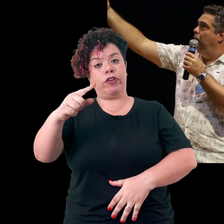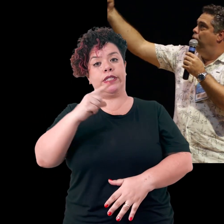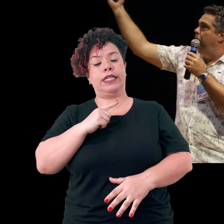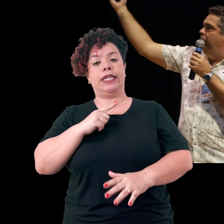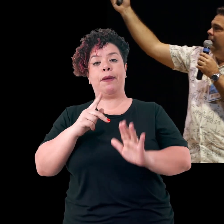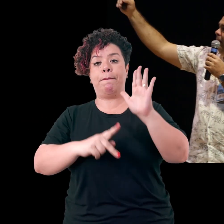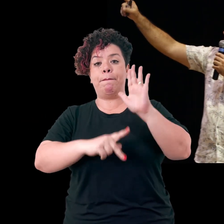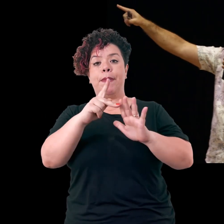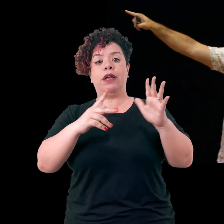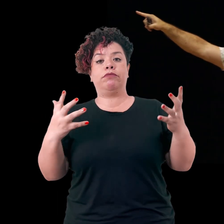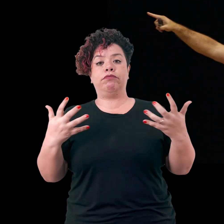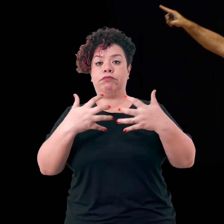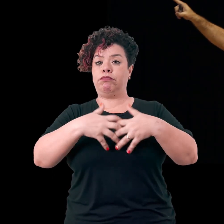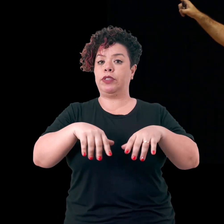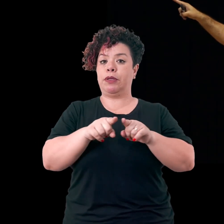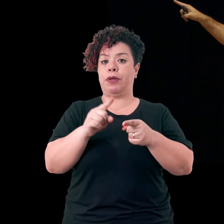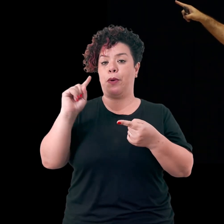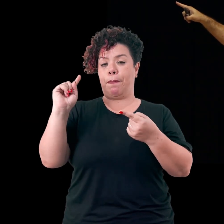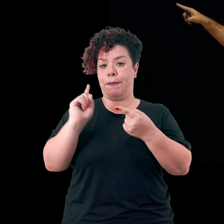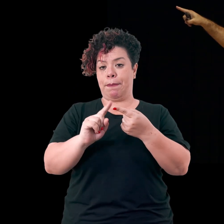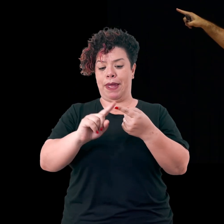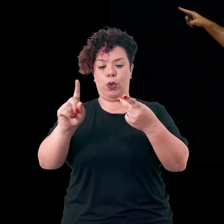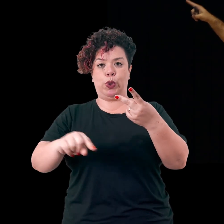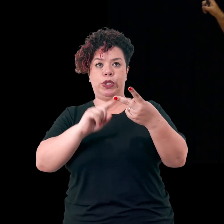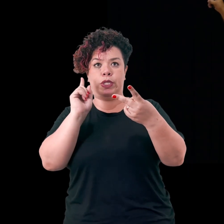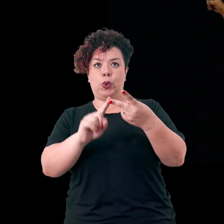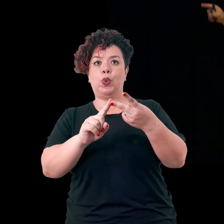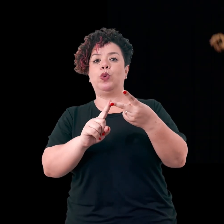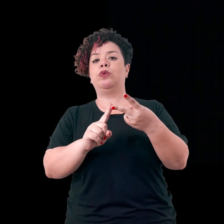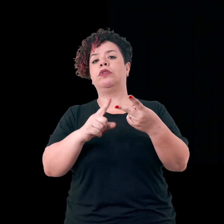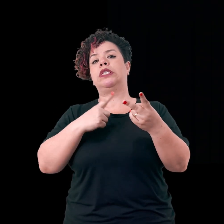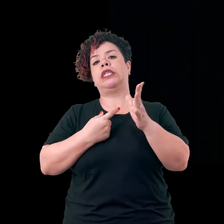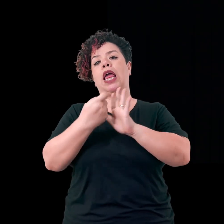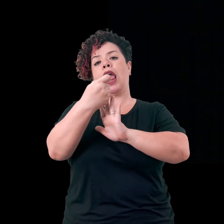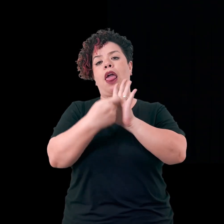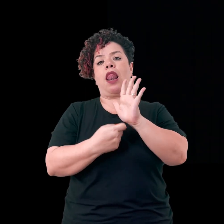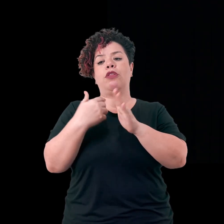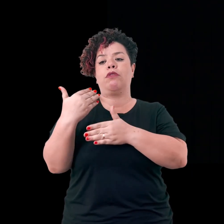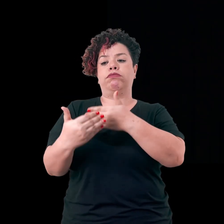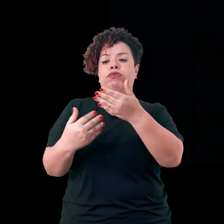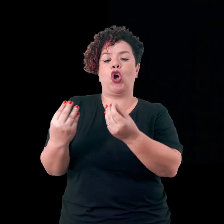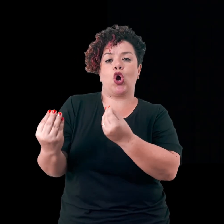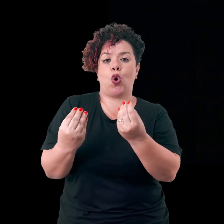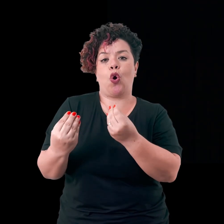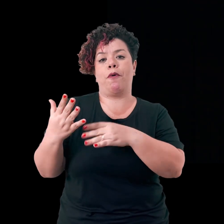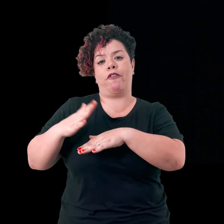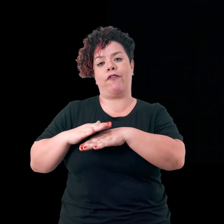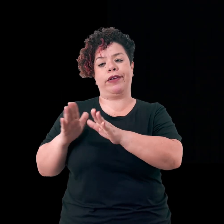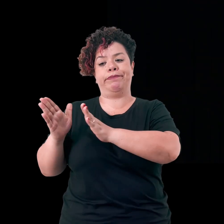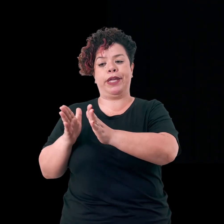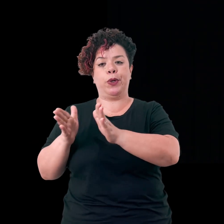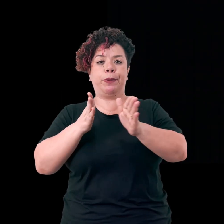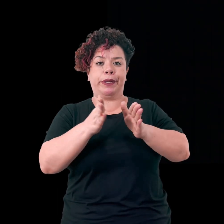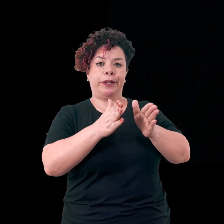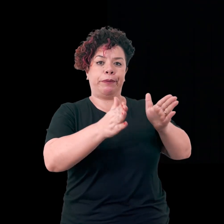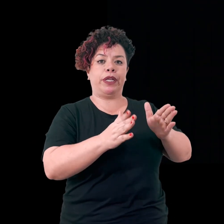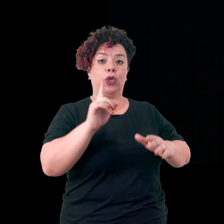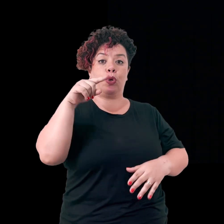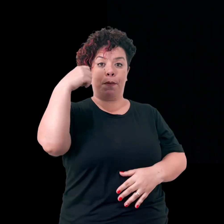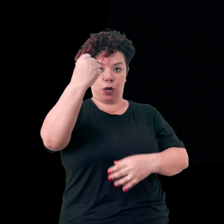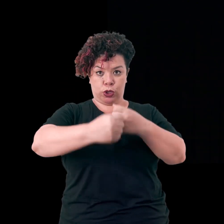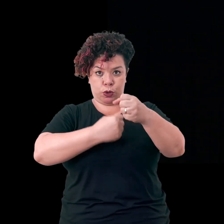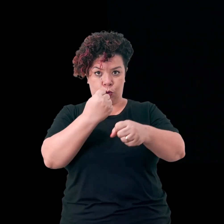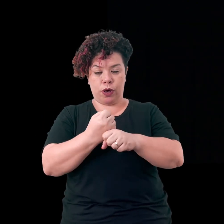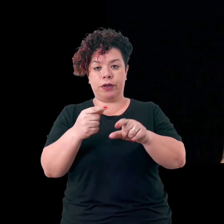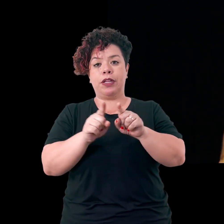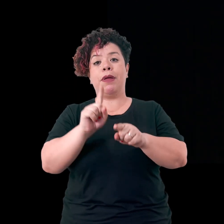aí os planos de implementação, aquele foi o primeiro, esse aqui é o segundo, e os relatórios de progresso, que são feitos periodicamente. No ano que vem, em